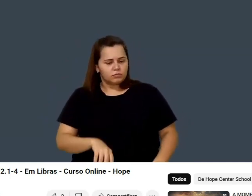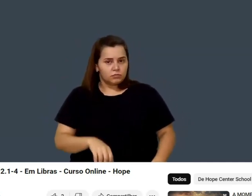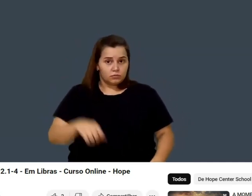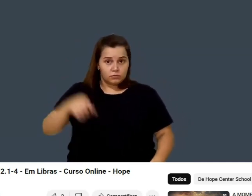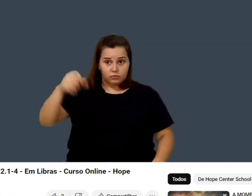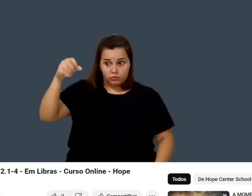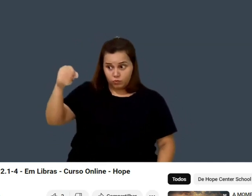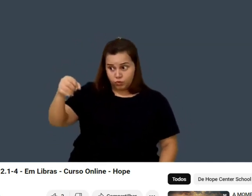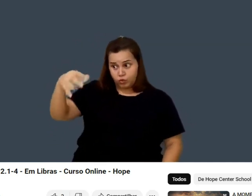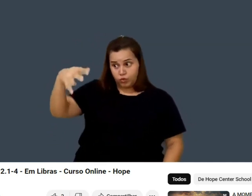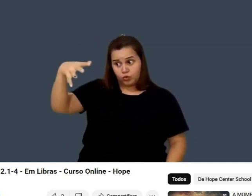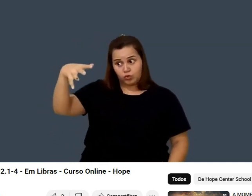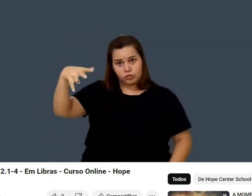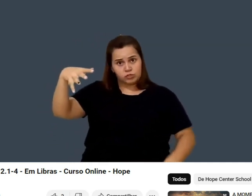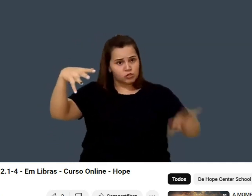ele criou?